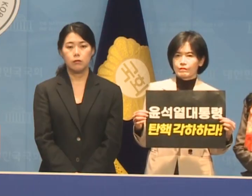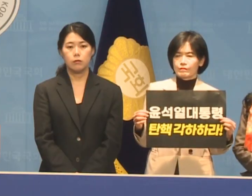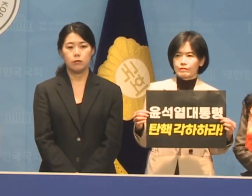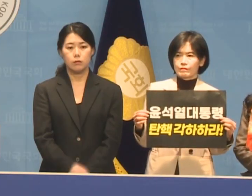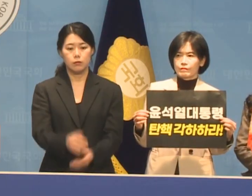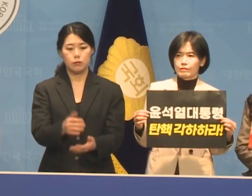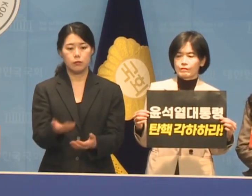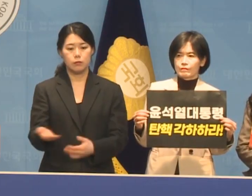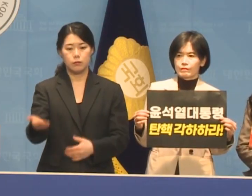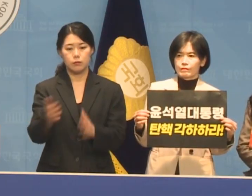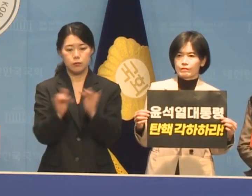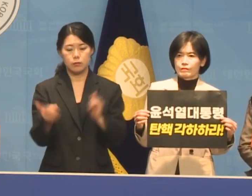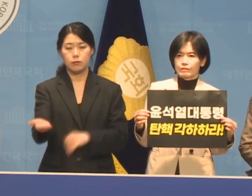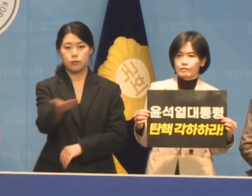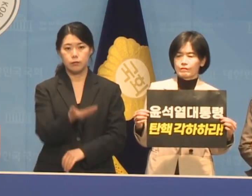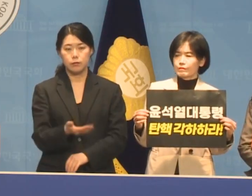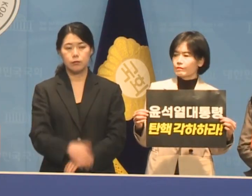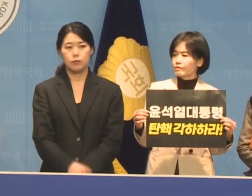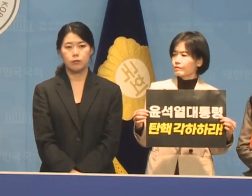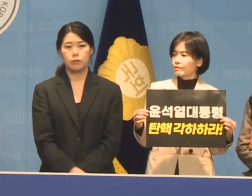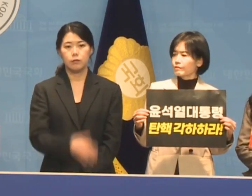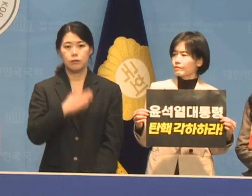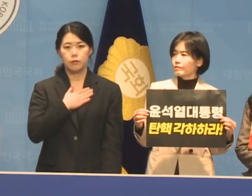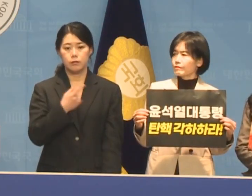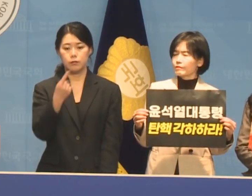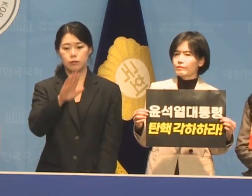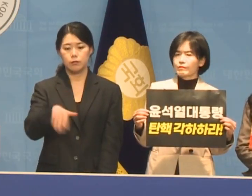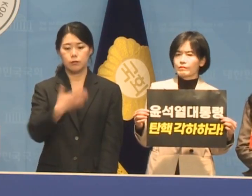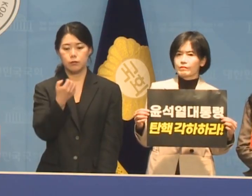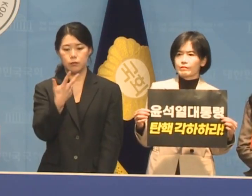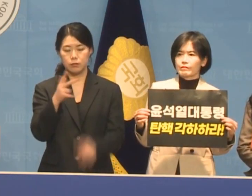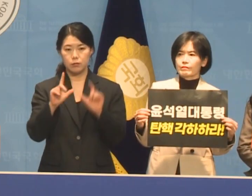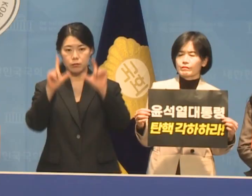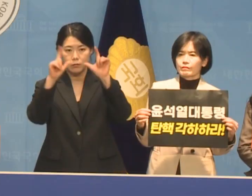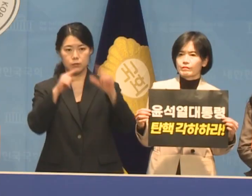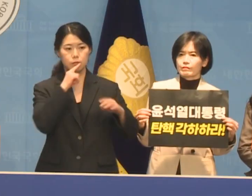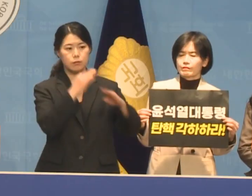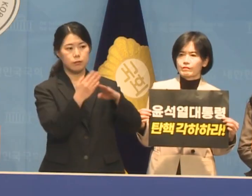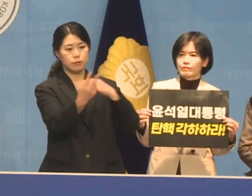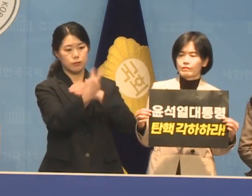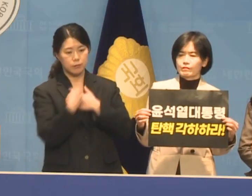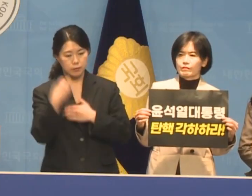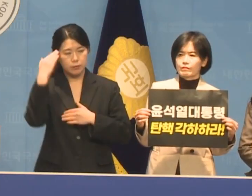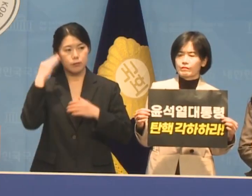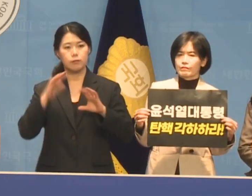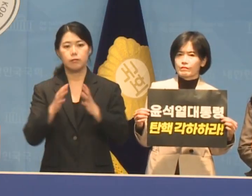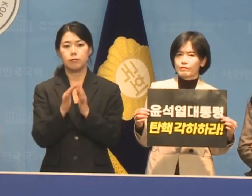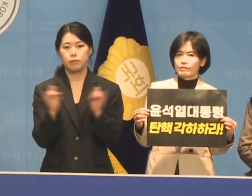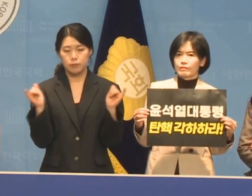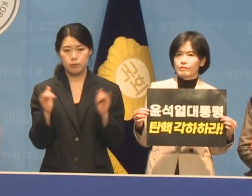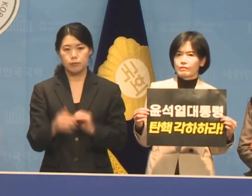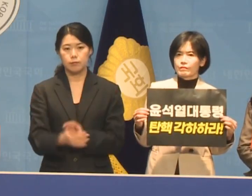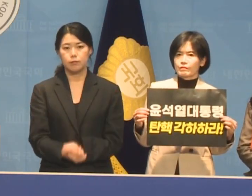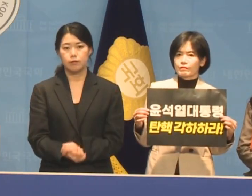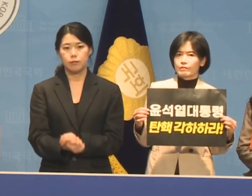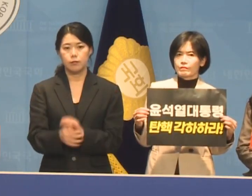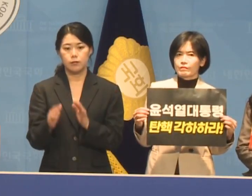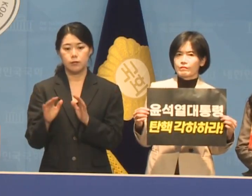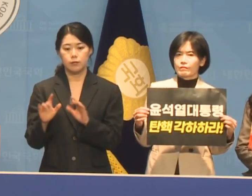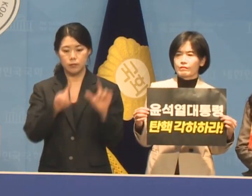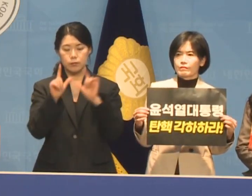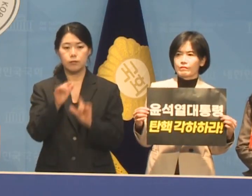존경하는 국민 여러분, 저는 97년 탈북을 해서 대한민국에 살고 있는 자유통일문화원장